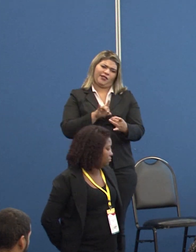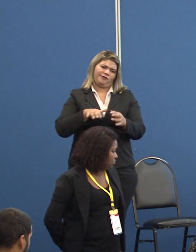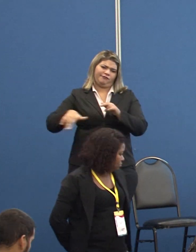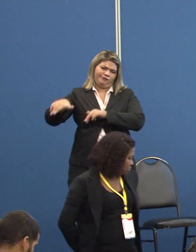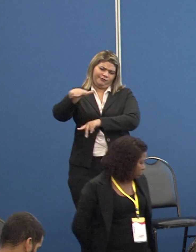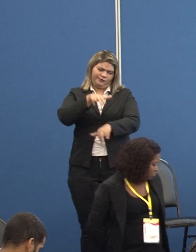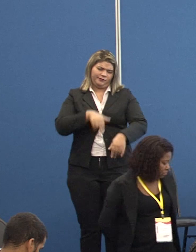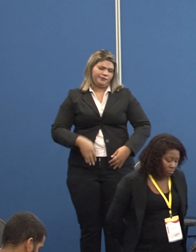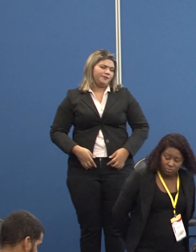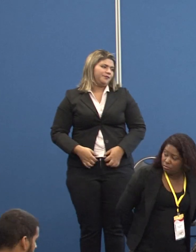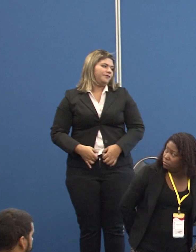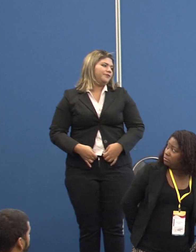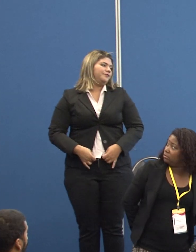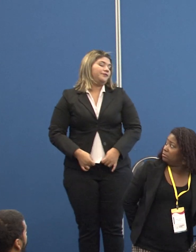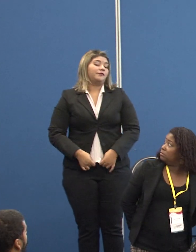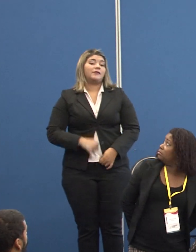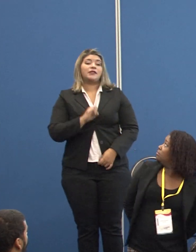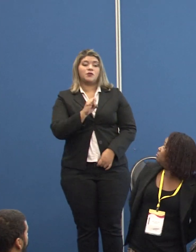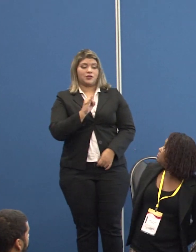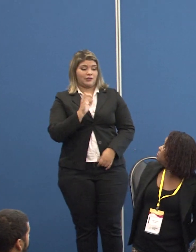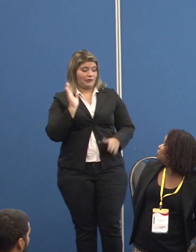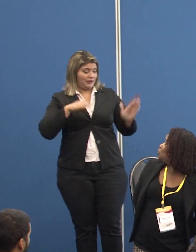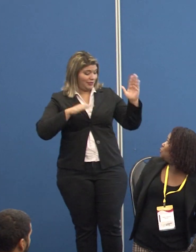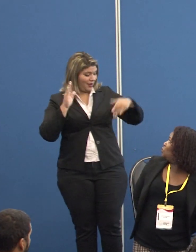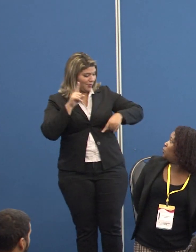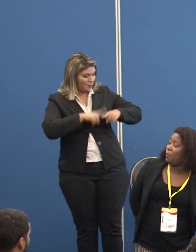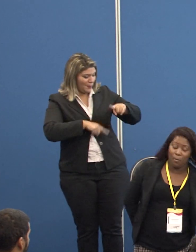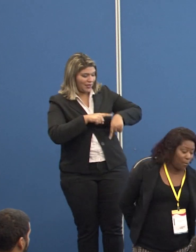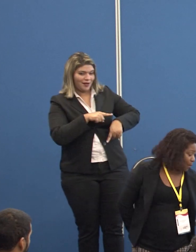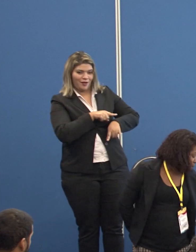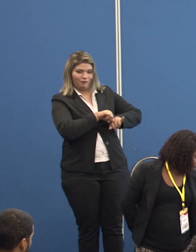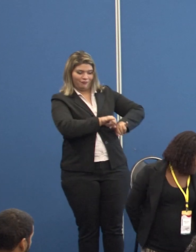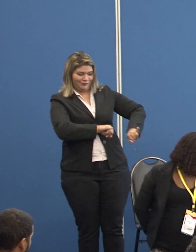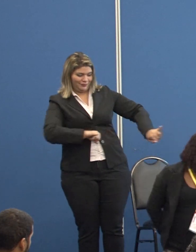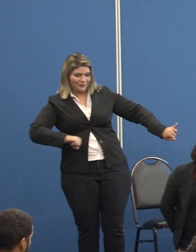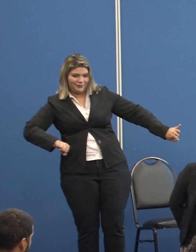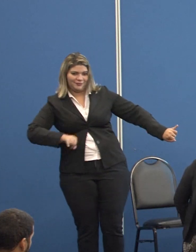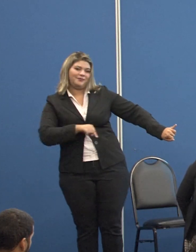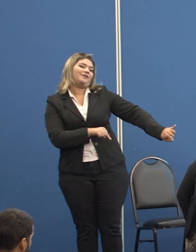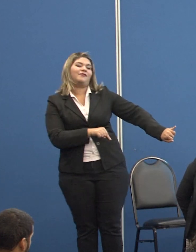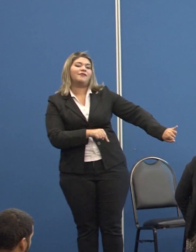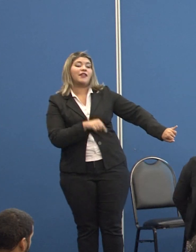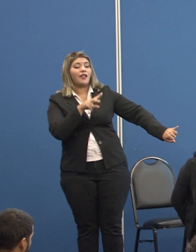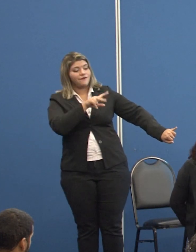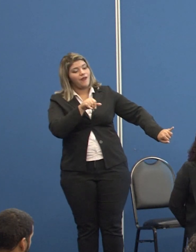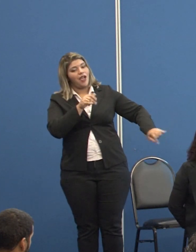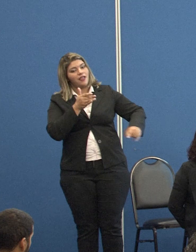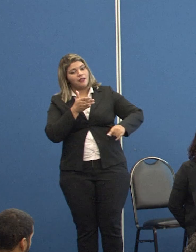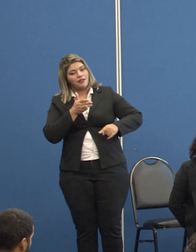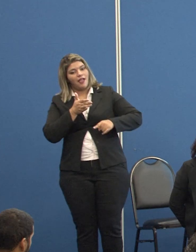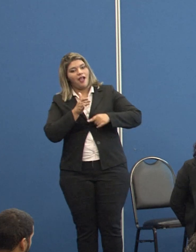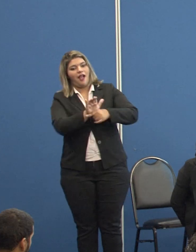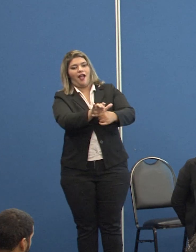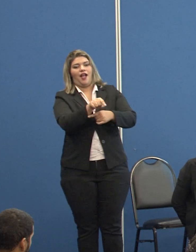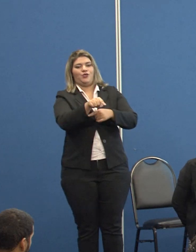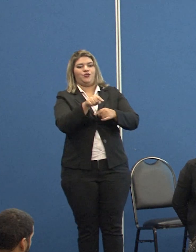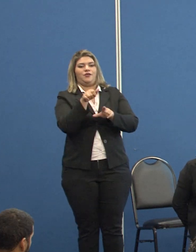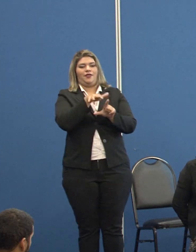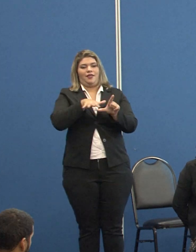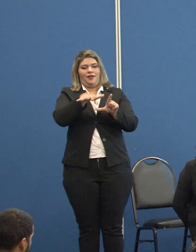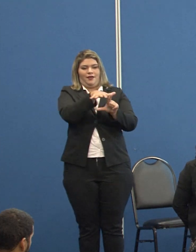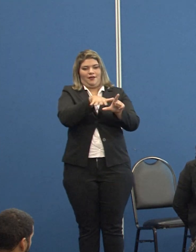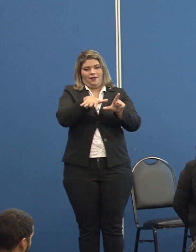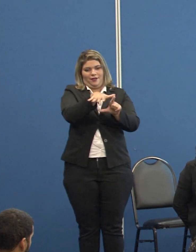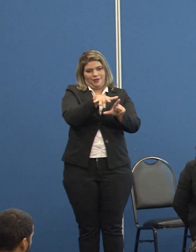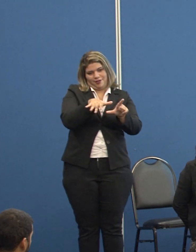disciplinas. Então, quando a gente traz esses recursos, são recursos assim que vão trabalhar para o letramento de uma forma como um recurso